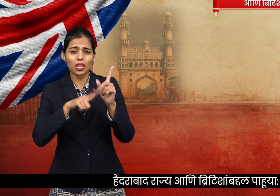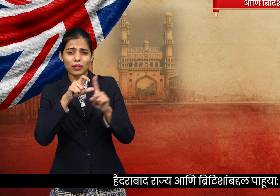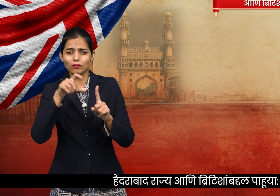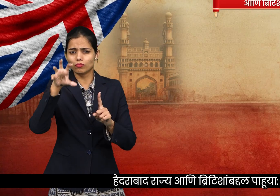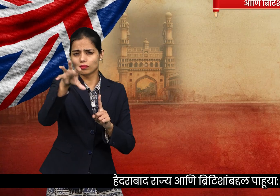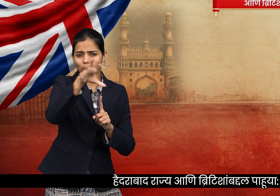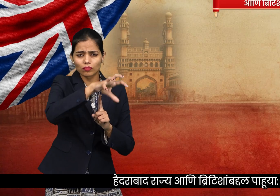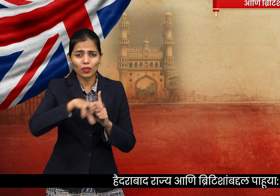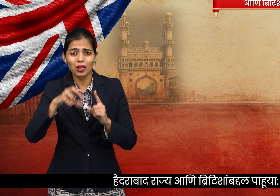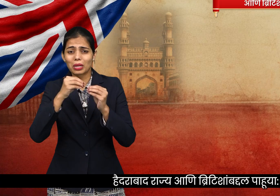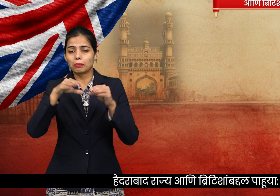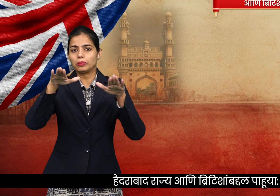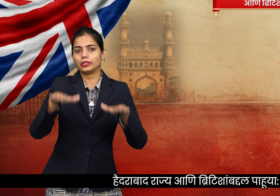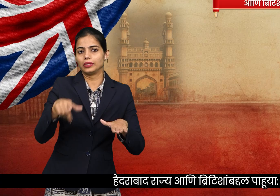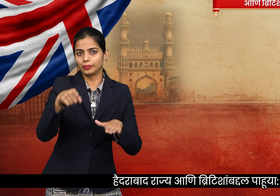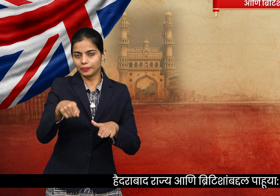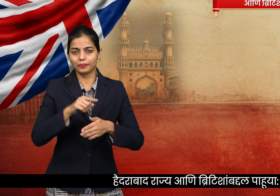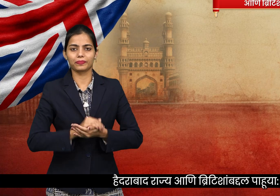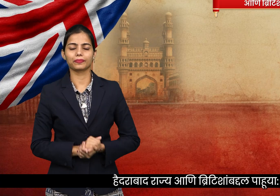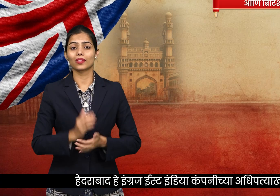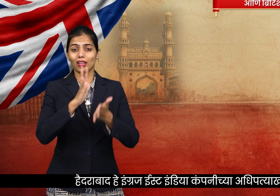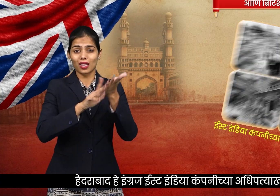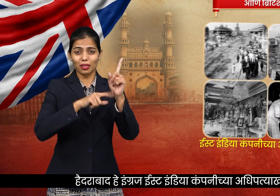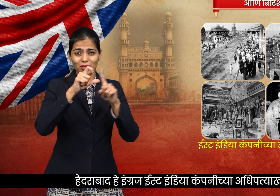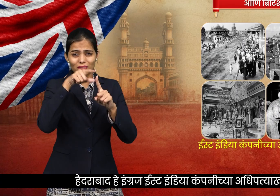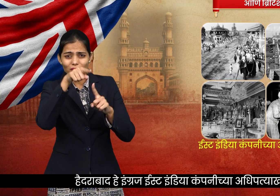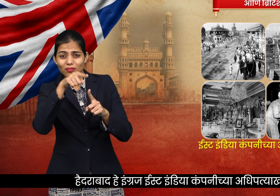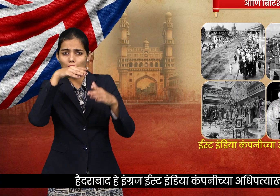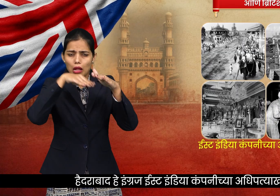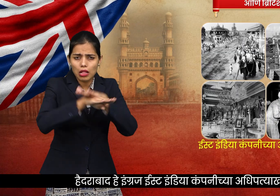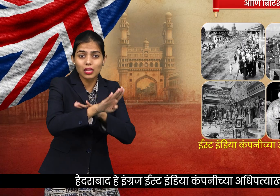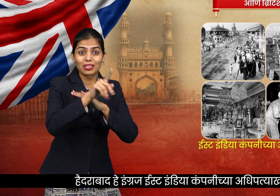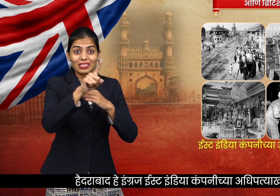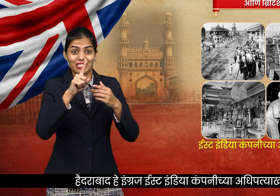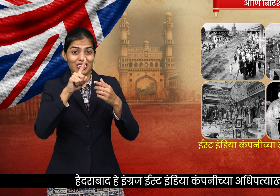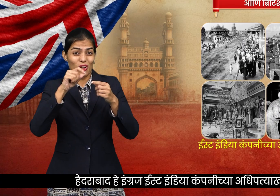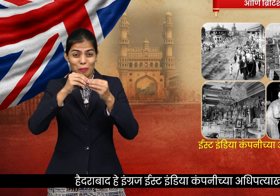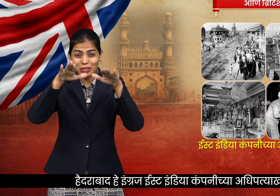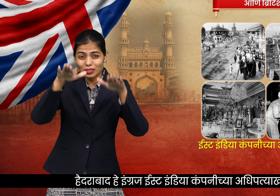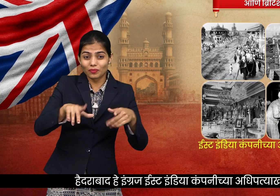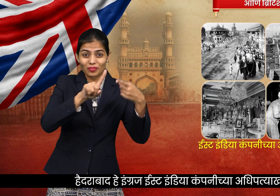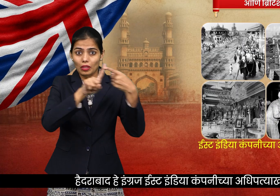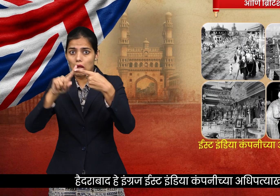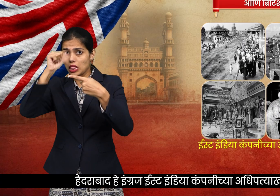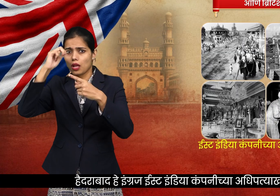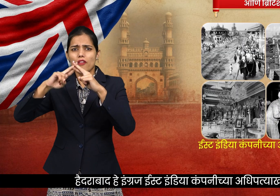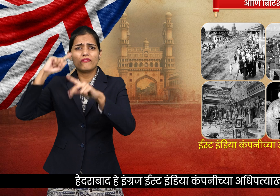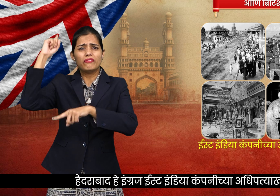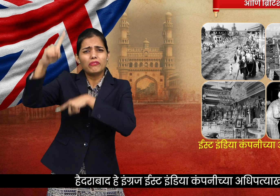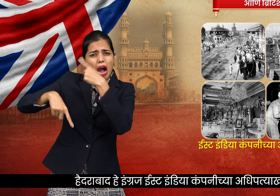राज्य आणि ब्रिटिशांबद्दल पाहूया. हैदराबाद हे अंग्रेज ईस्ट इंडिया